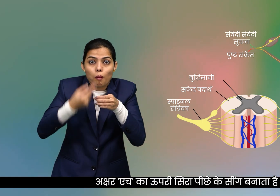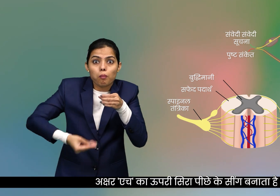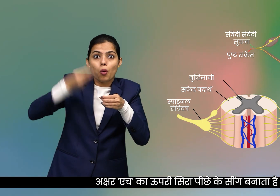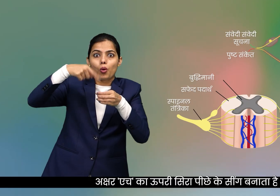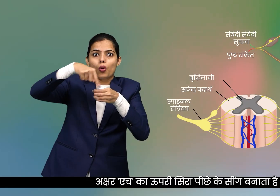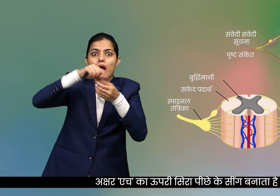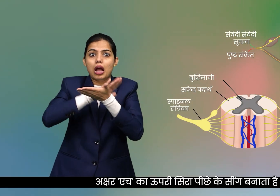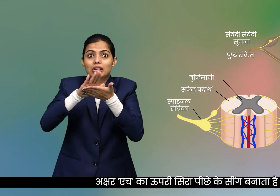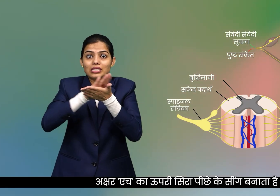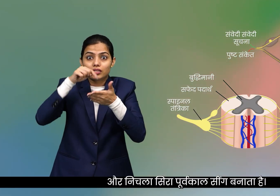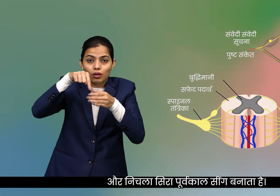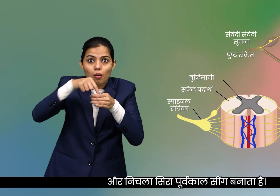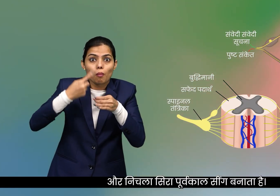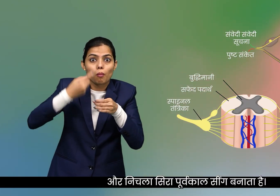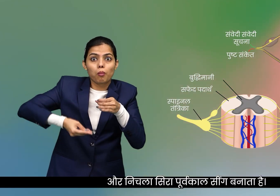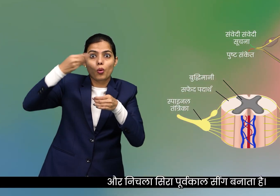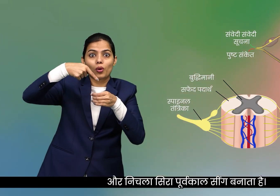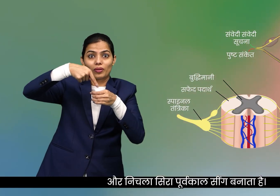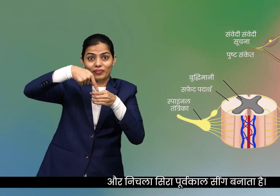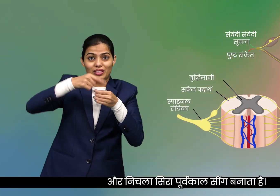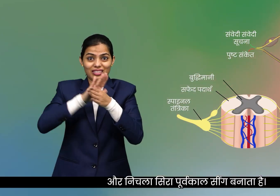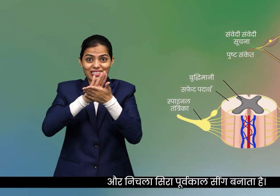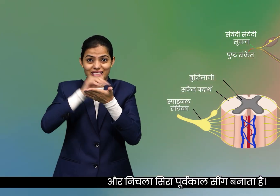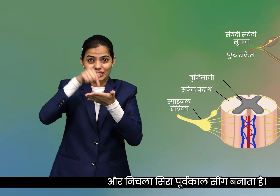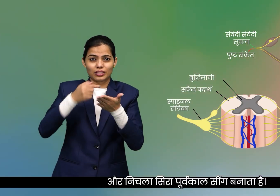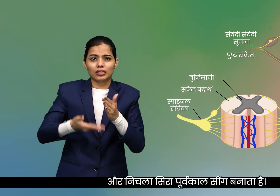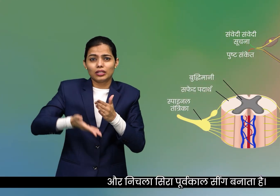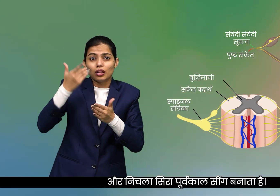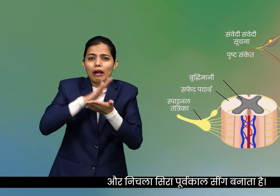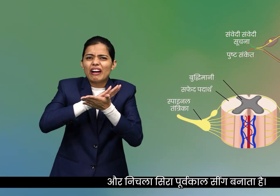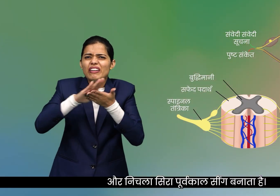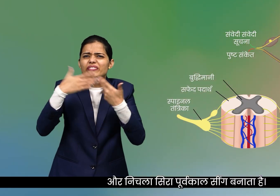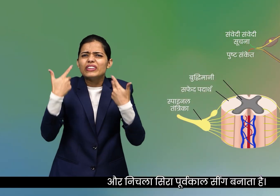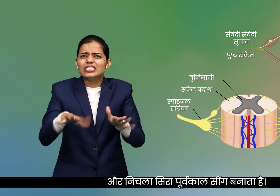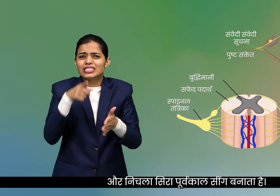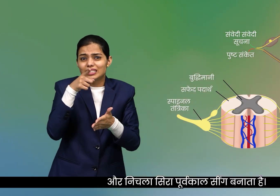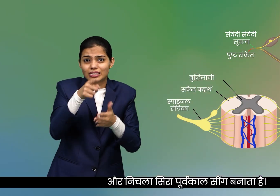सिंग बनाता है और निचला सिरा